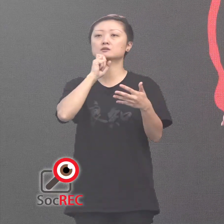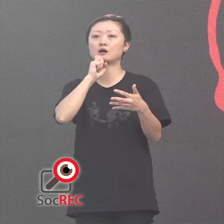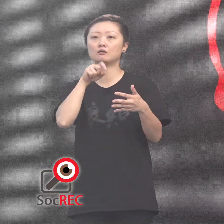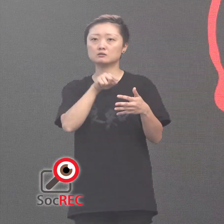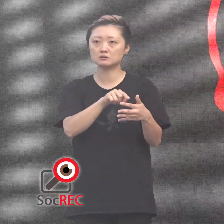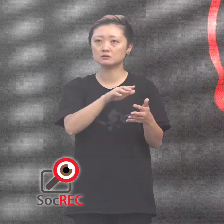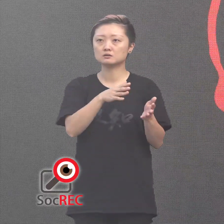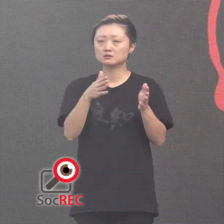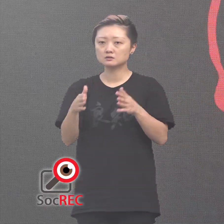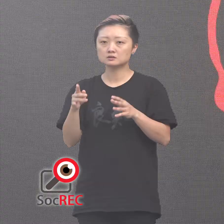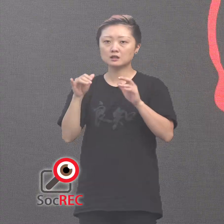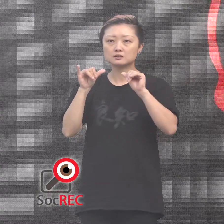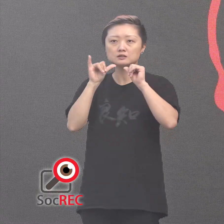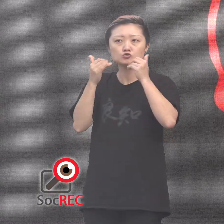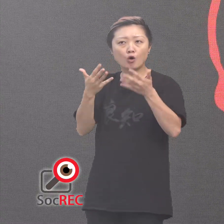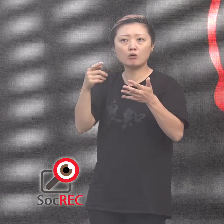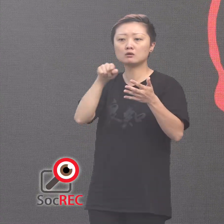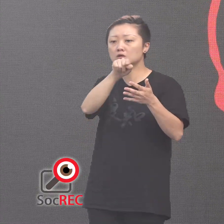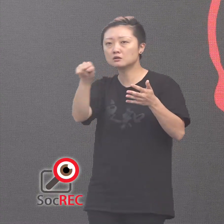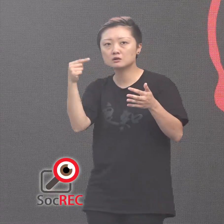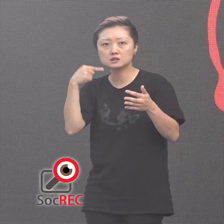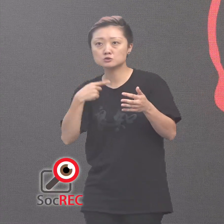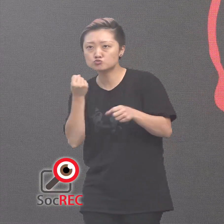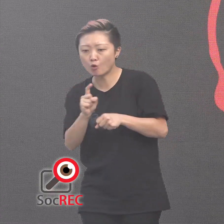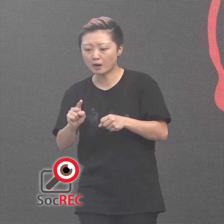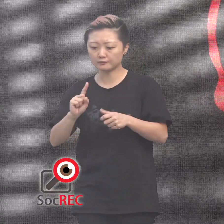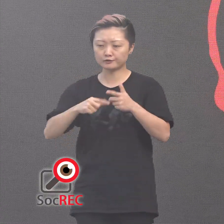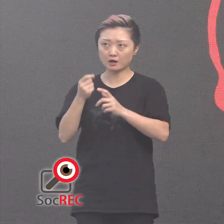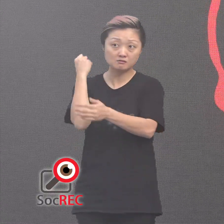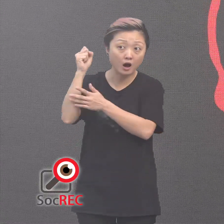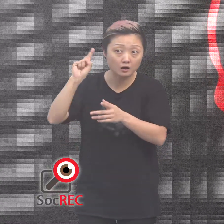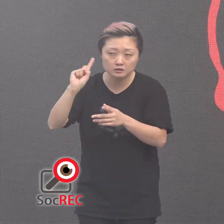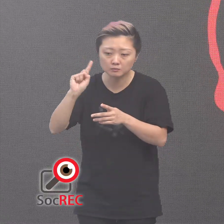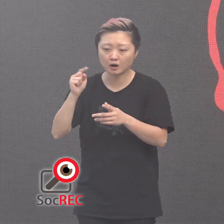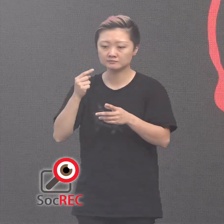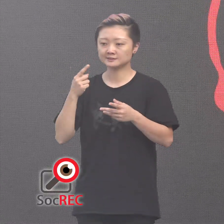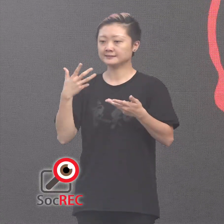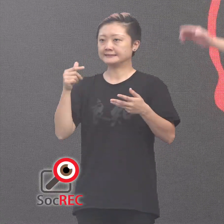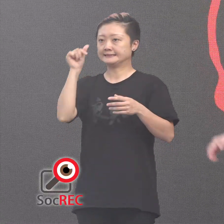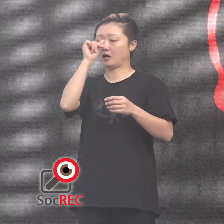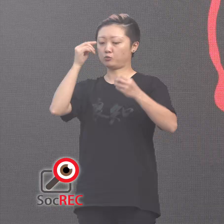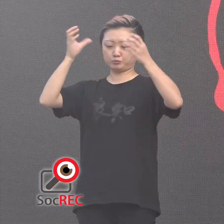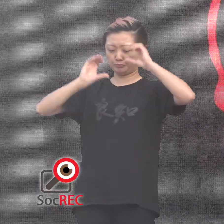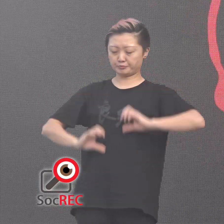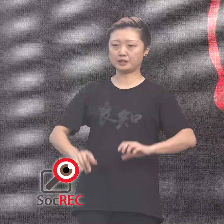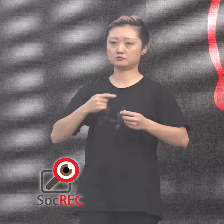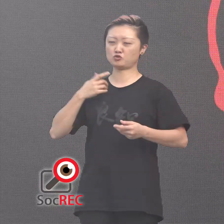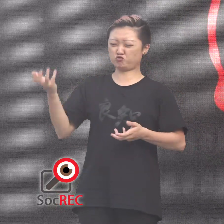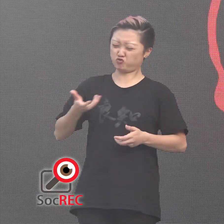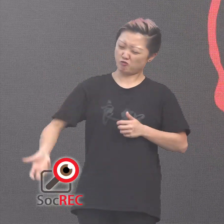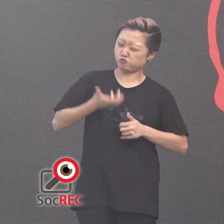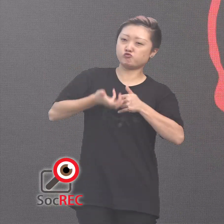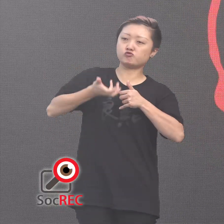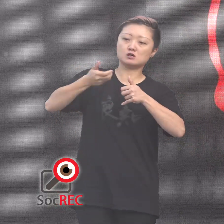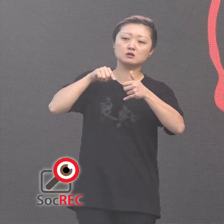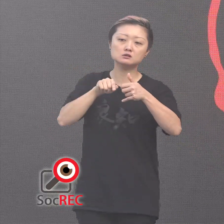喇嘛他们需要点燃自己的身体来照亮自由的灵魂的时候，我